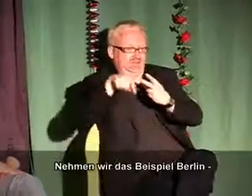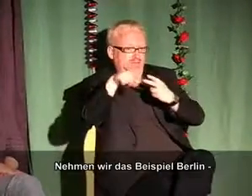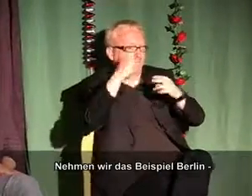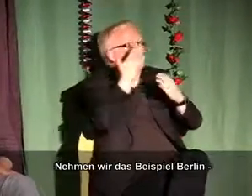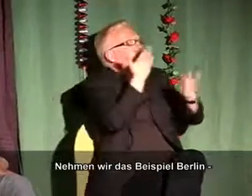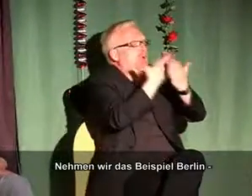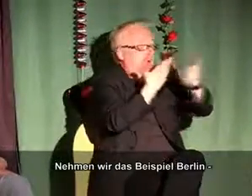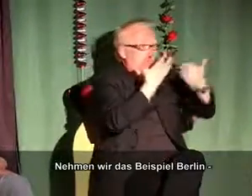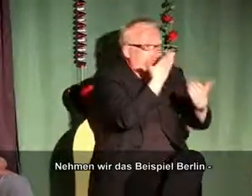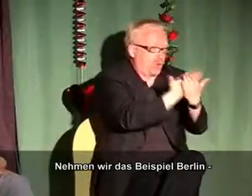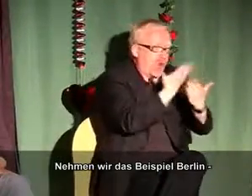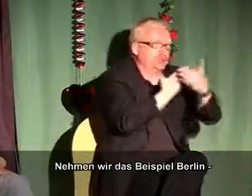Nehmen wir das Beispiel Berlin.